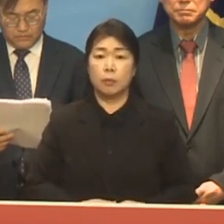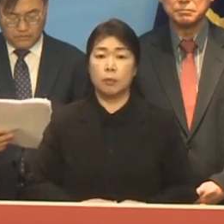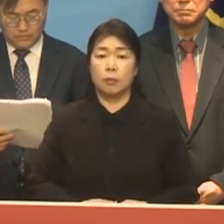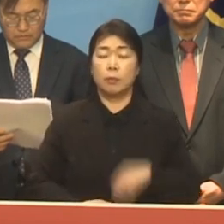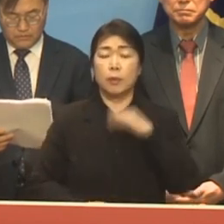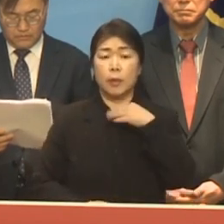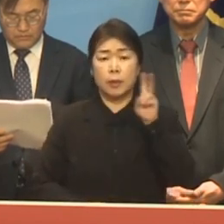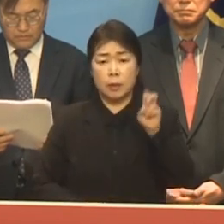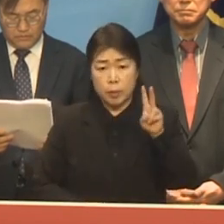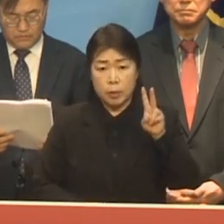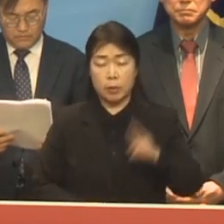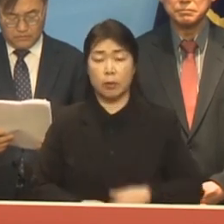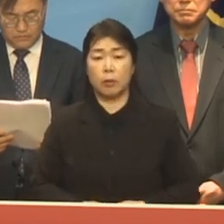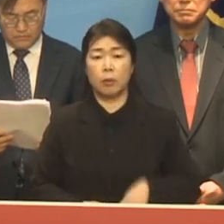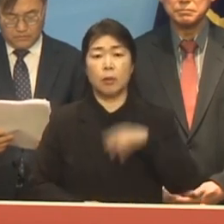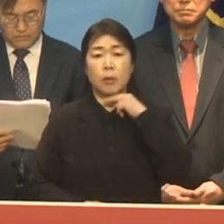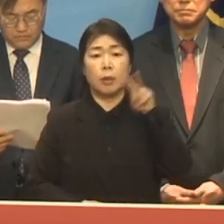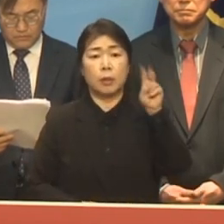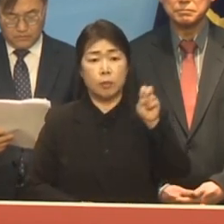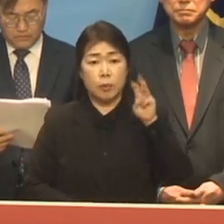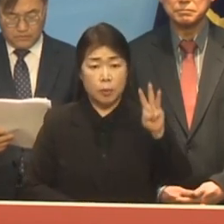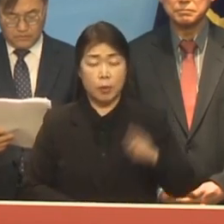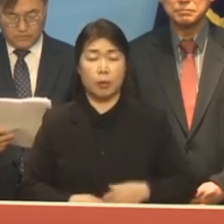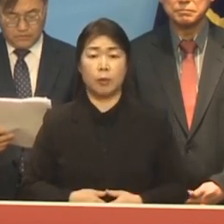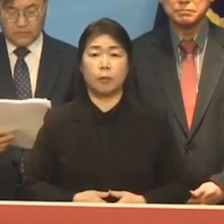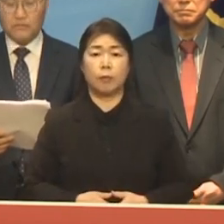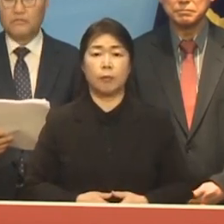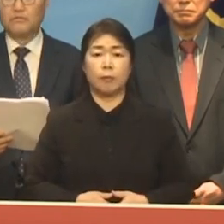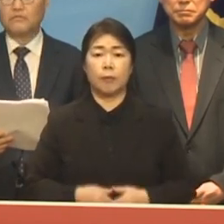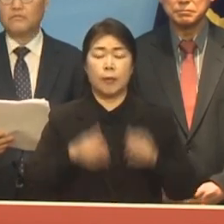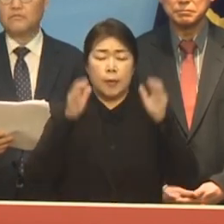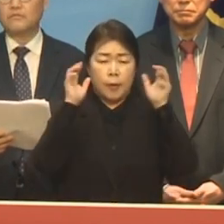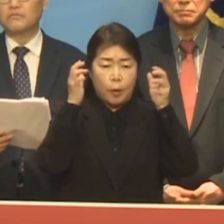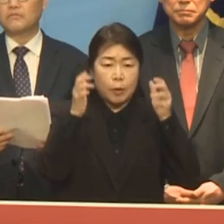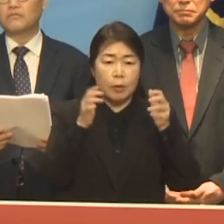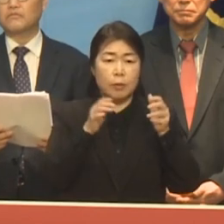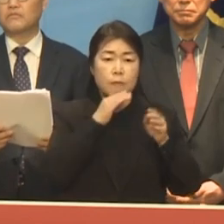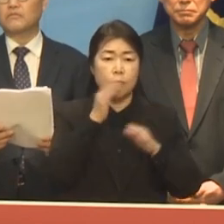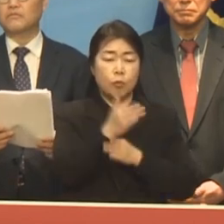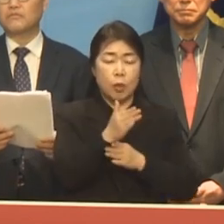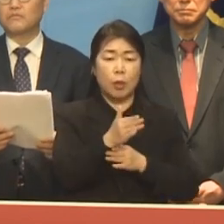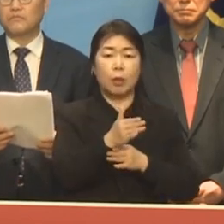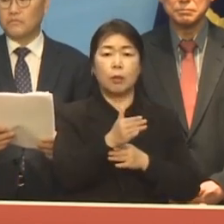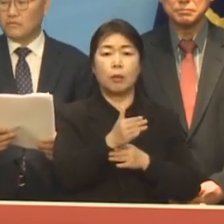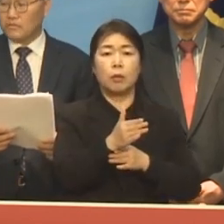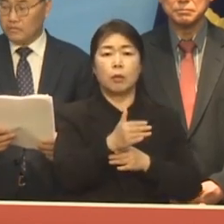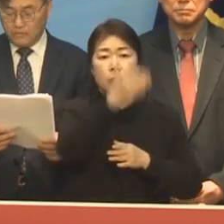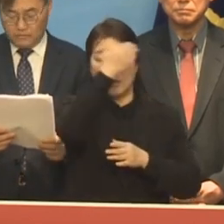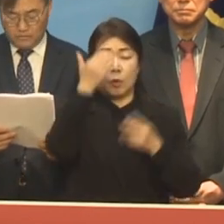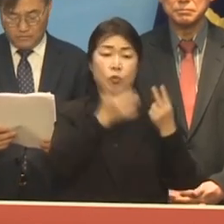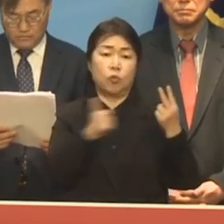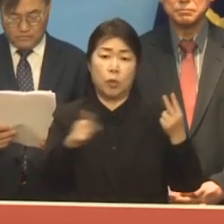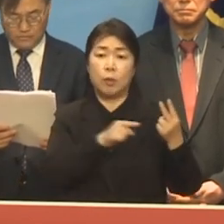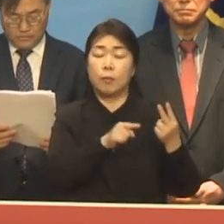22세 23세 꽃다운 기순 어민 두 청년을